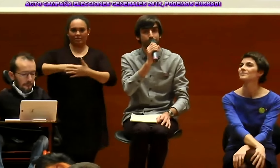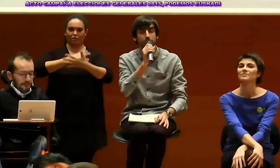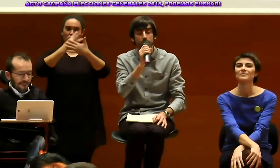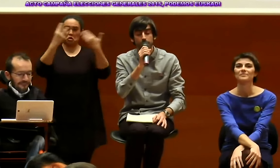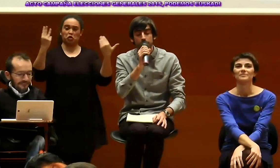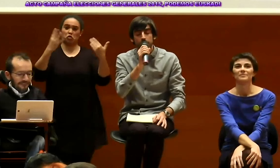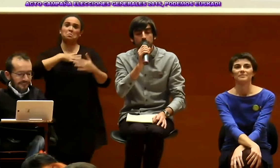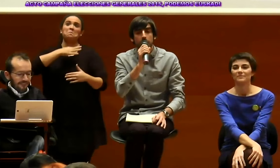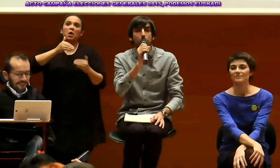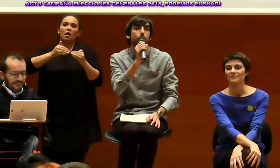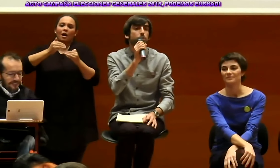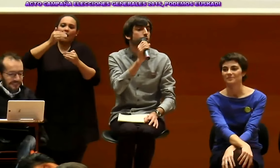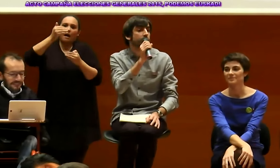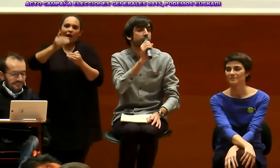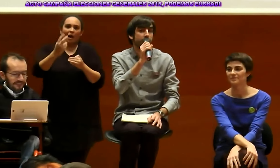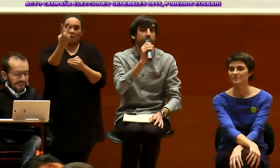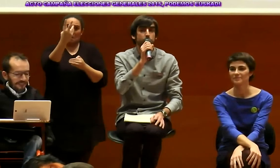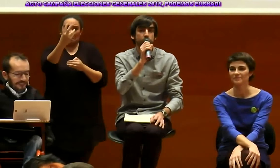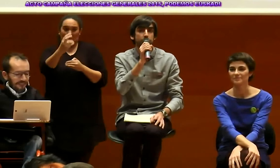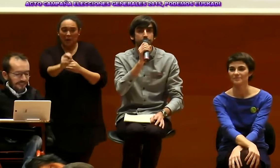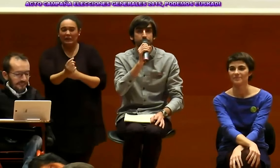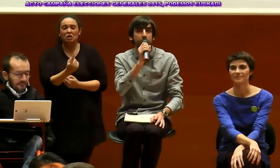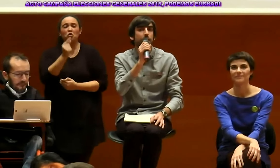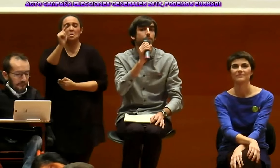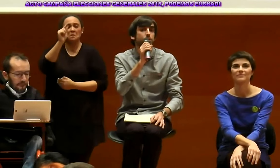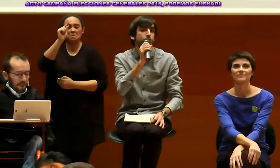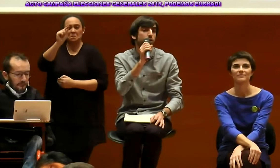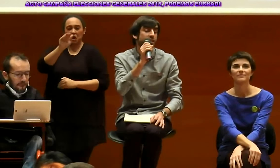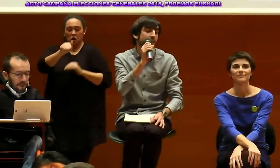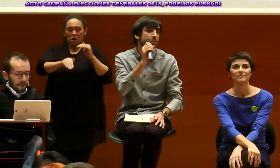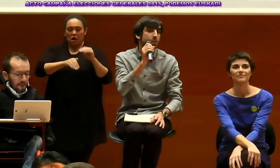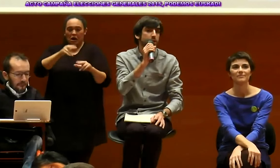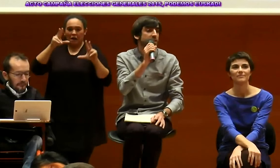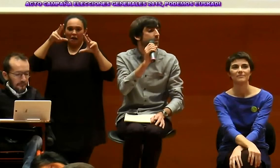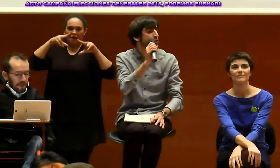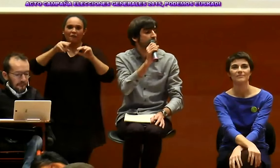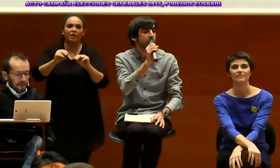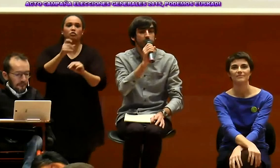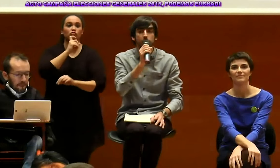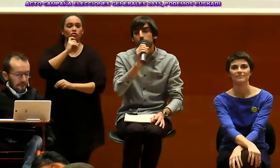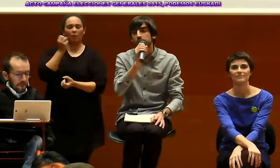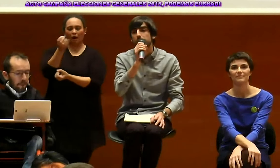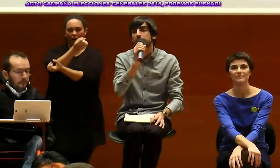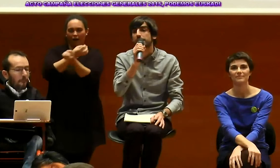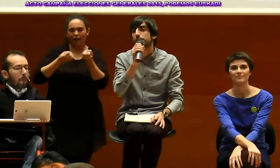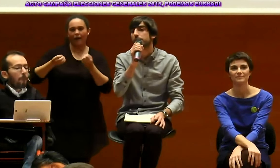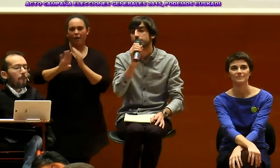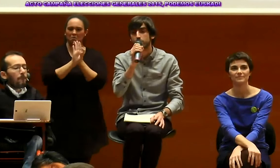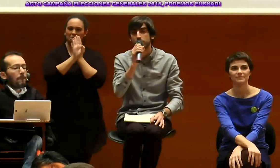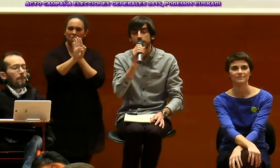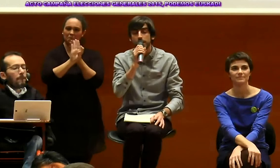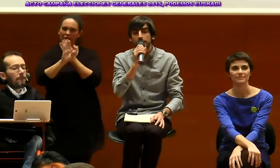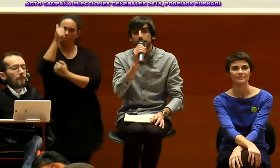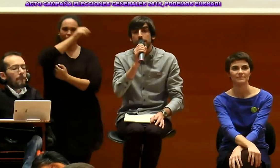20, a un minuto de que cierren las urnas, hablando con todas aquellas personas que tenemos cerca, nuestras vecinas y